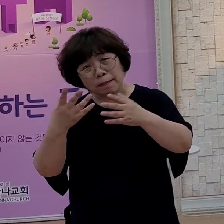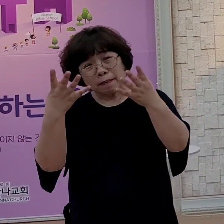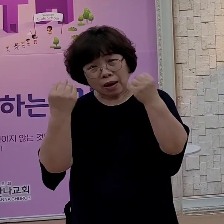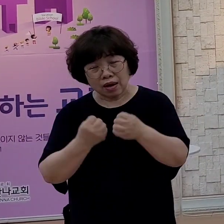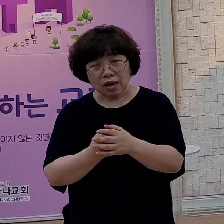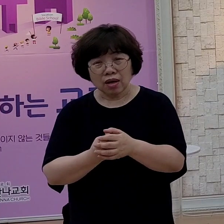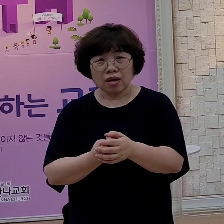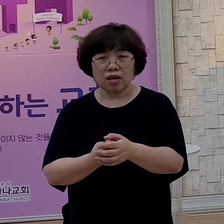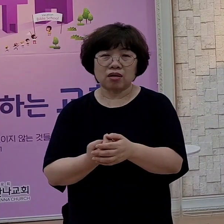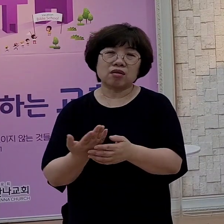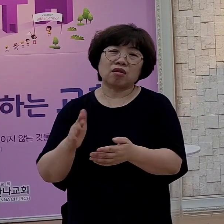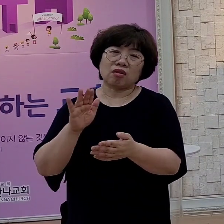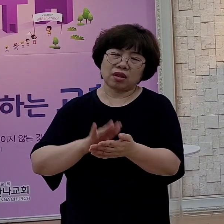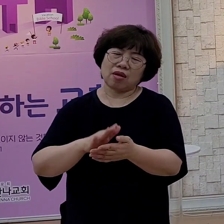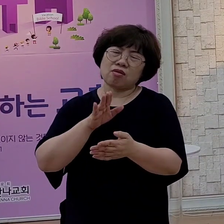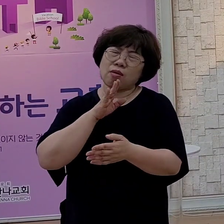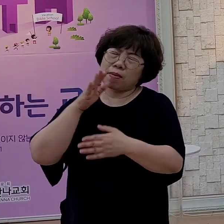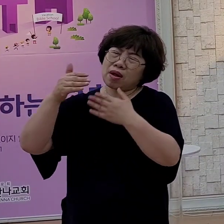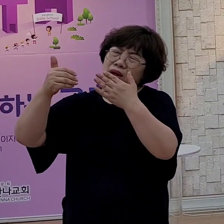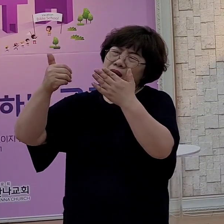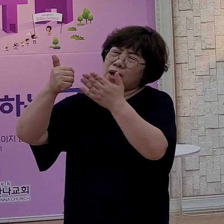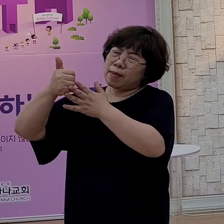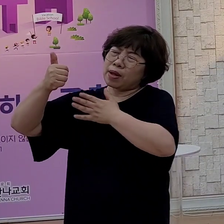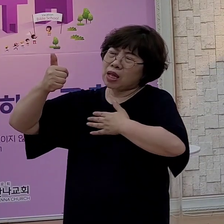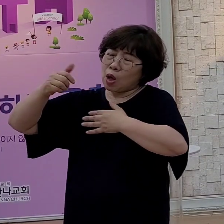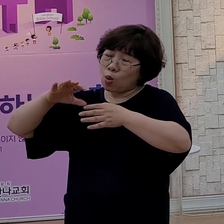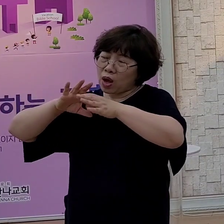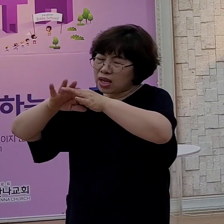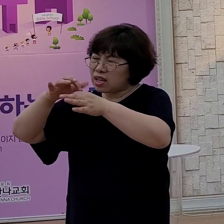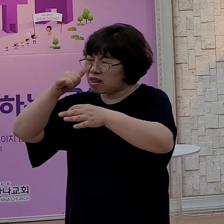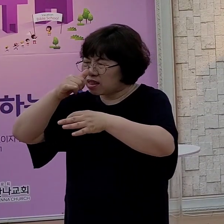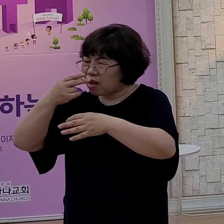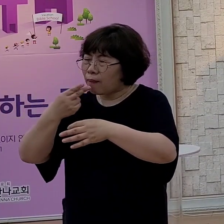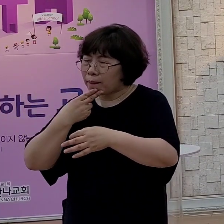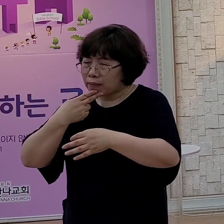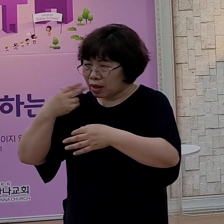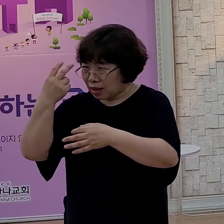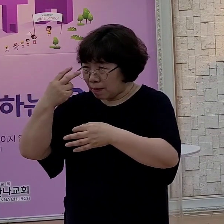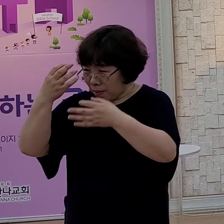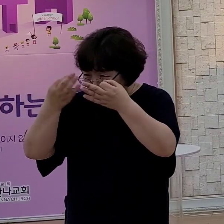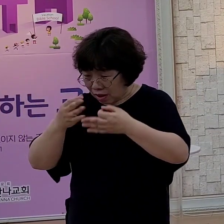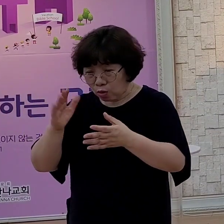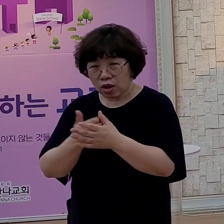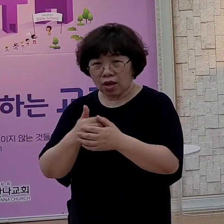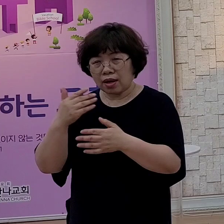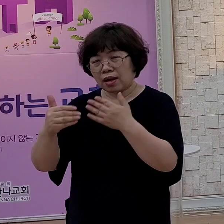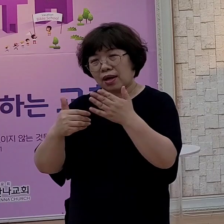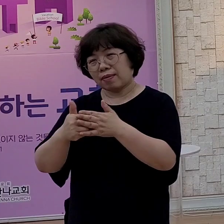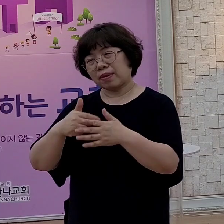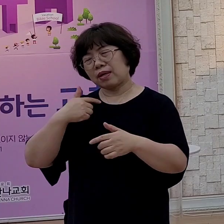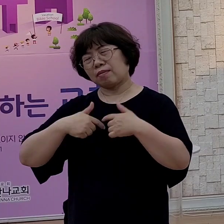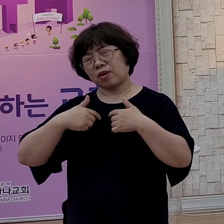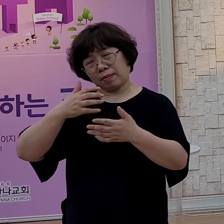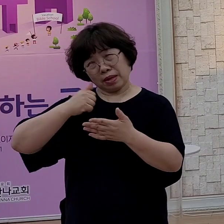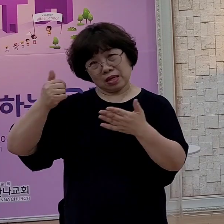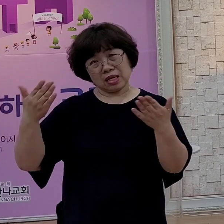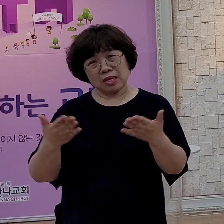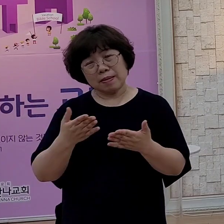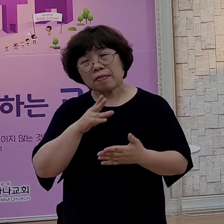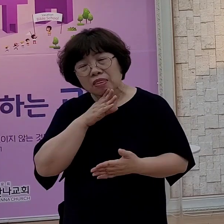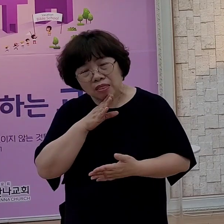좋아요. 근데 이게 정말 하나님하고 무슨 상관이 있습니까? 하나님이 기뻐하실 좋은 일인지 여러분